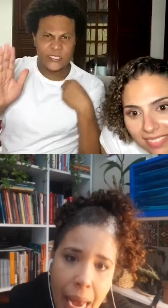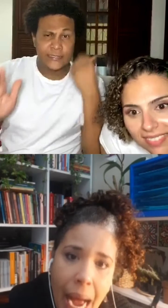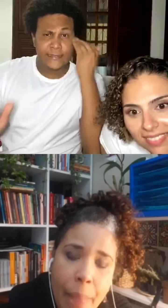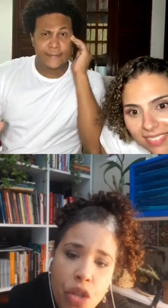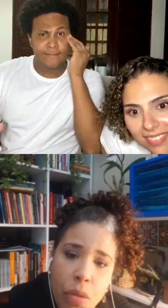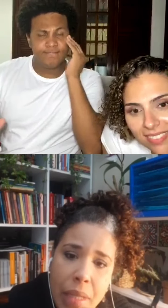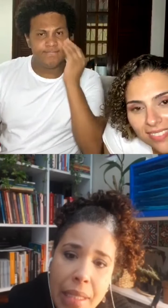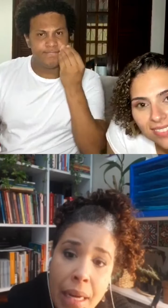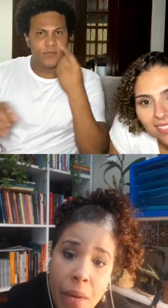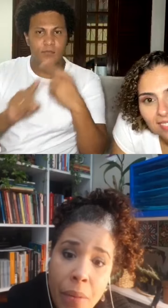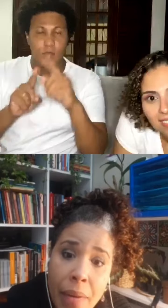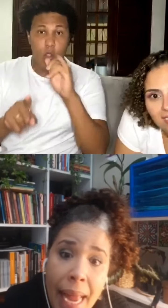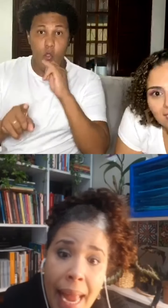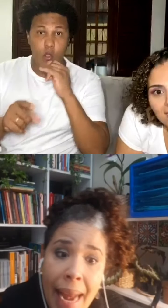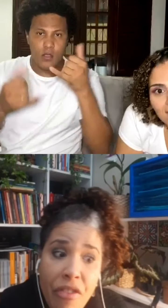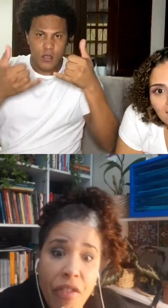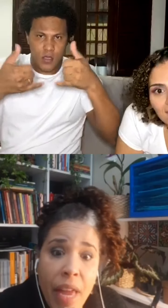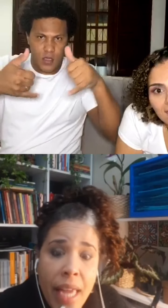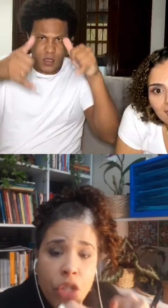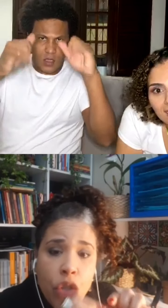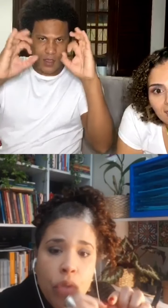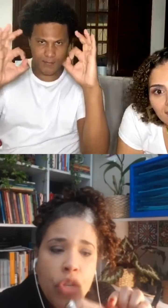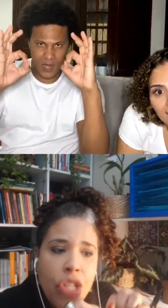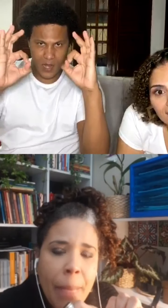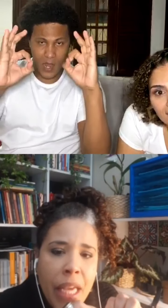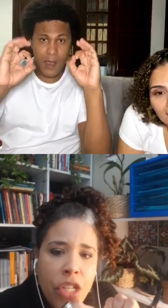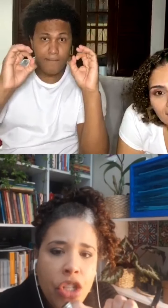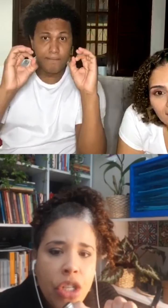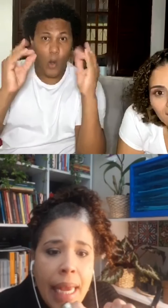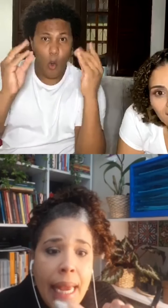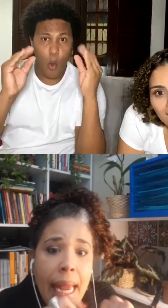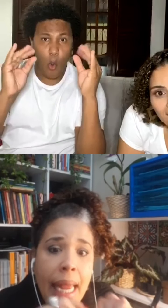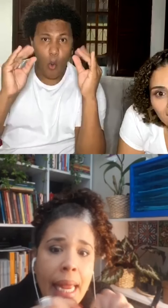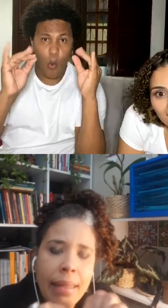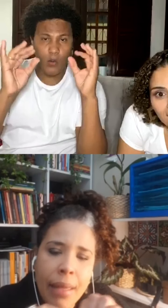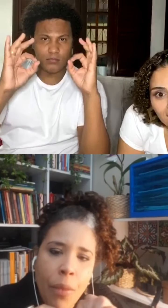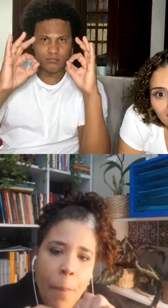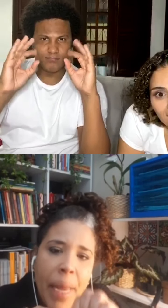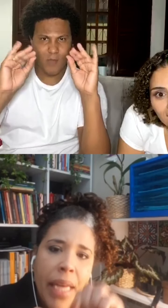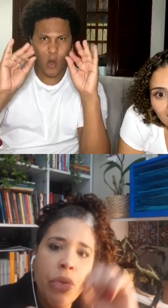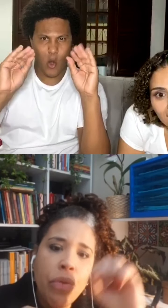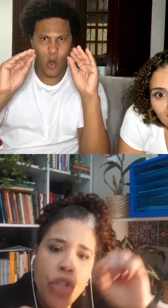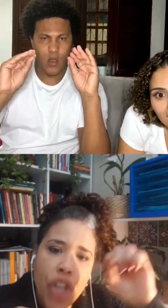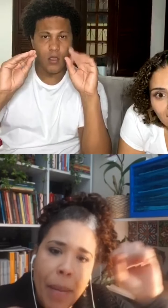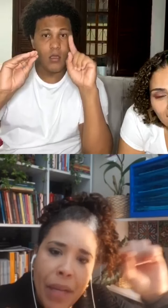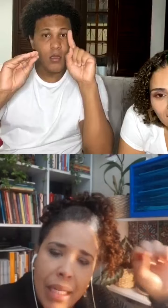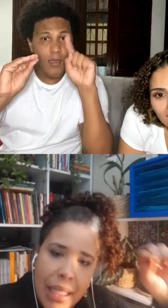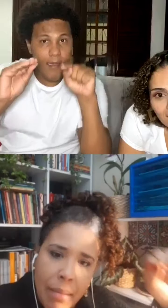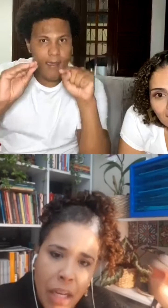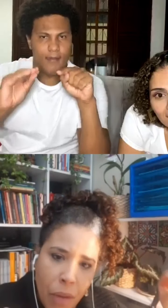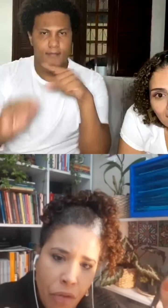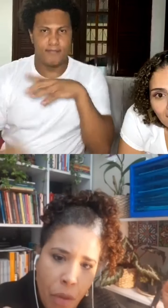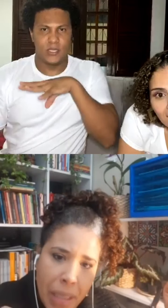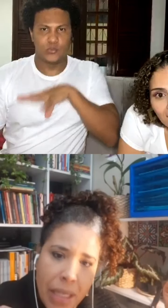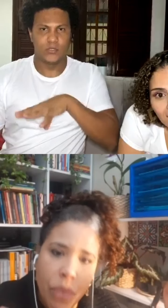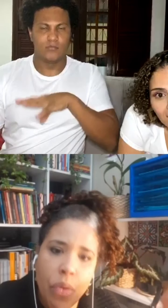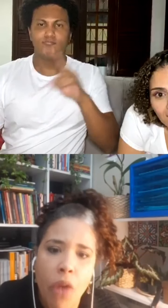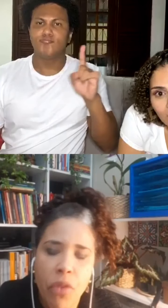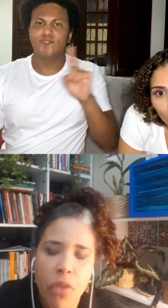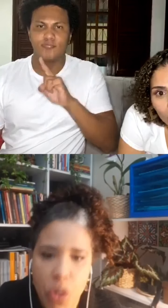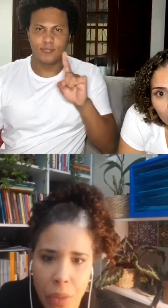A menstruação, ela vem justamente entre um período de amadurecimento para a formação